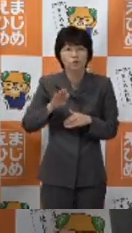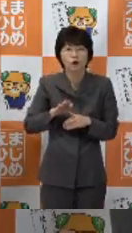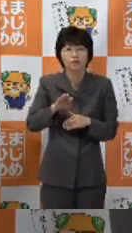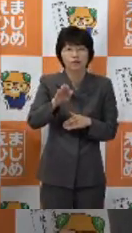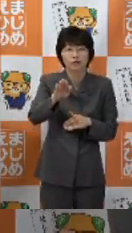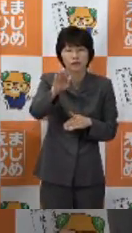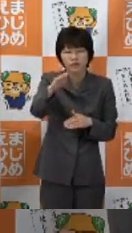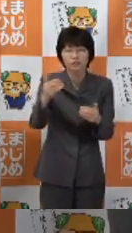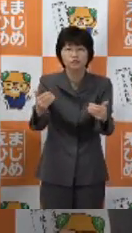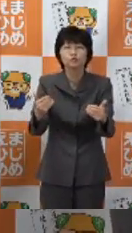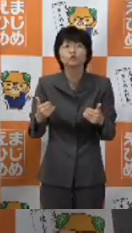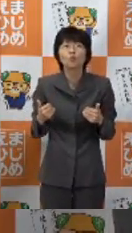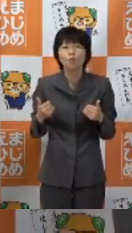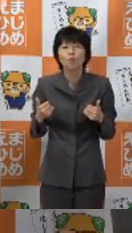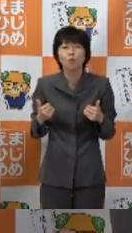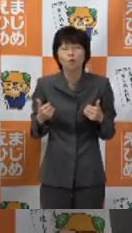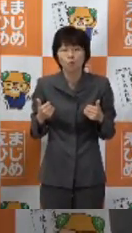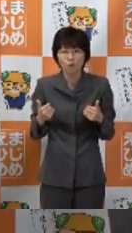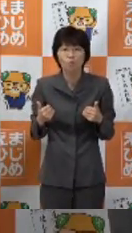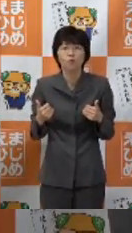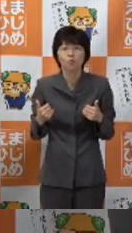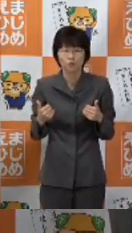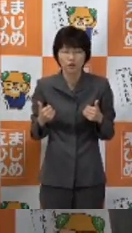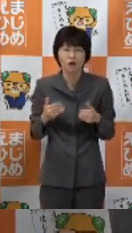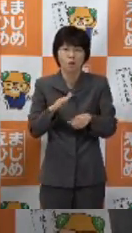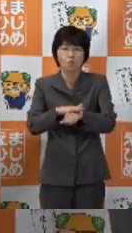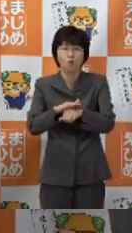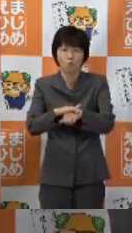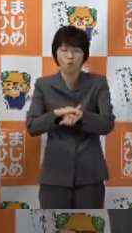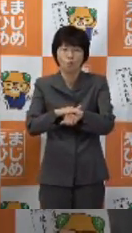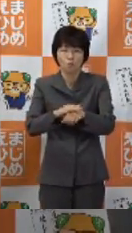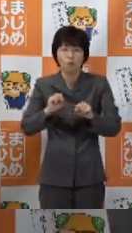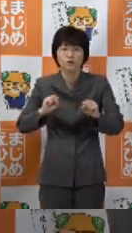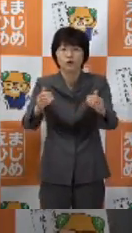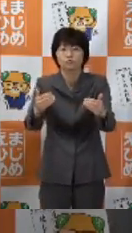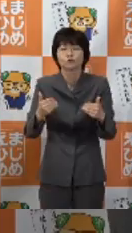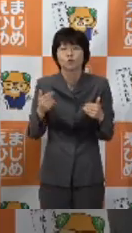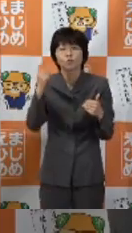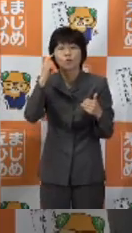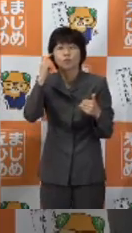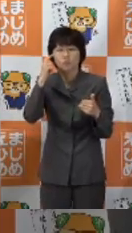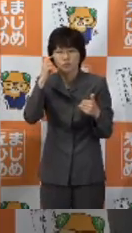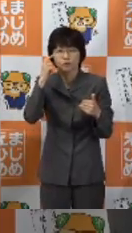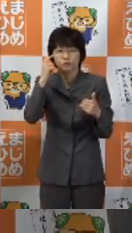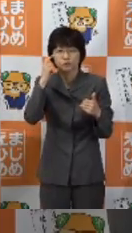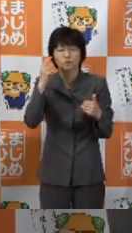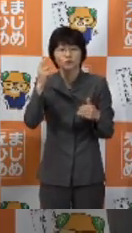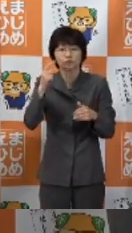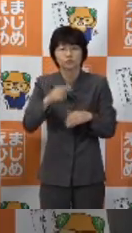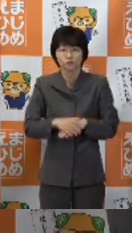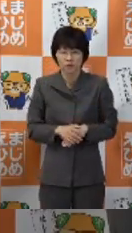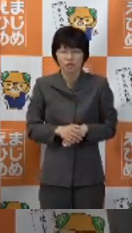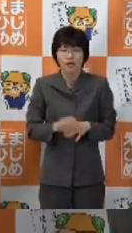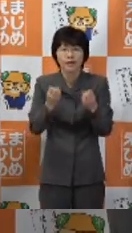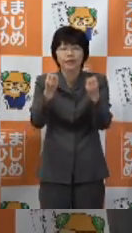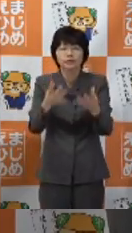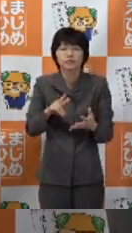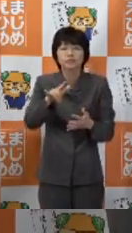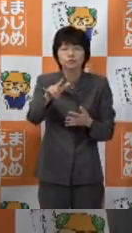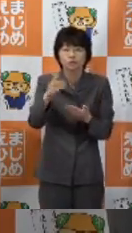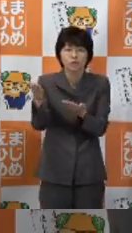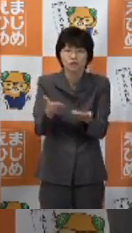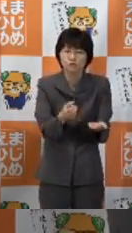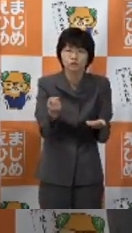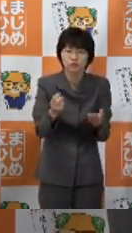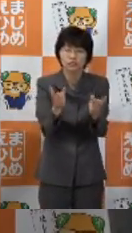も苦境に直面する中になくても将来の発展布石はなわけでもない